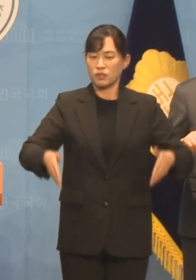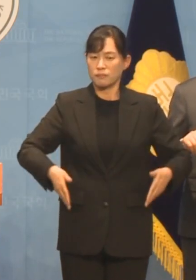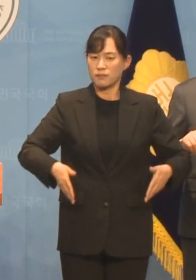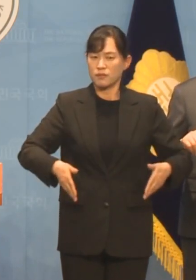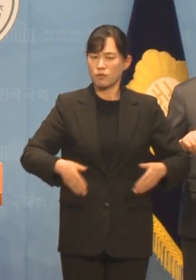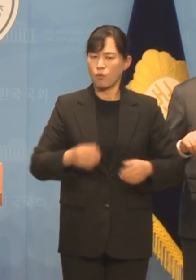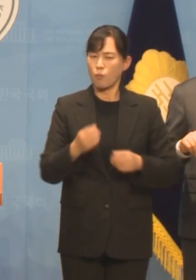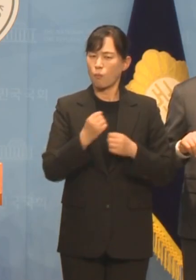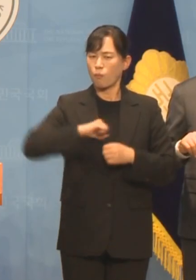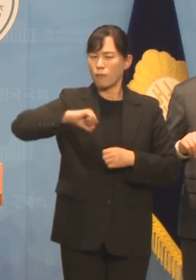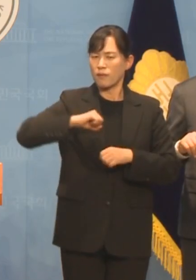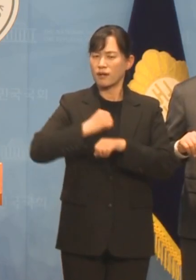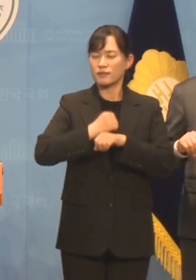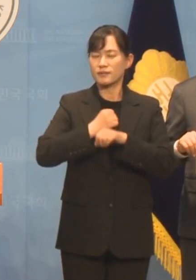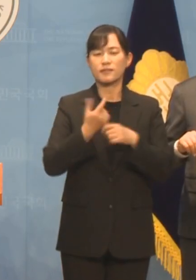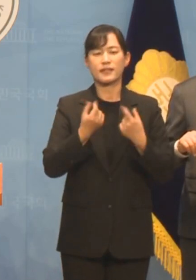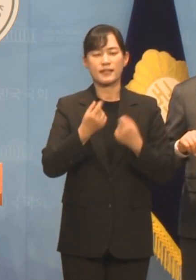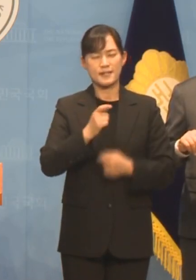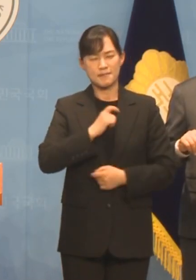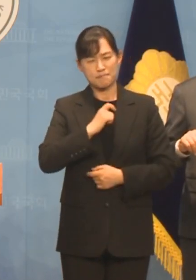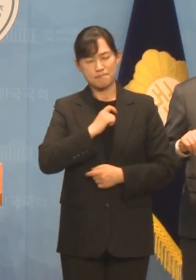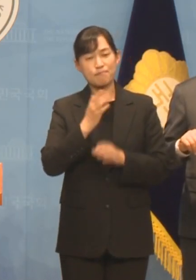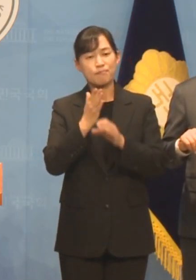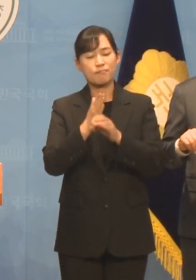아닌지 의심하고 있습니다. 우리는